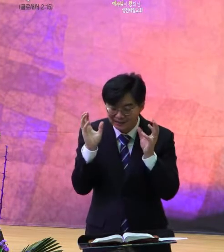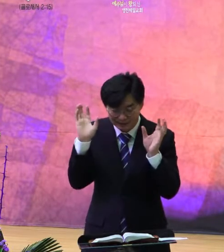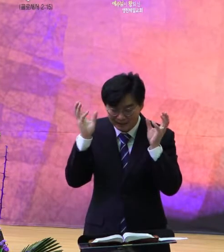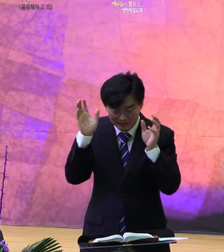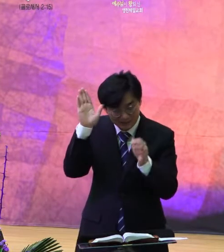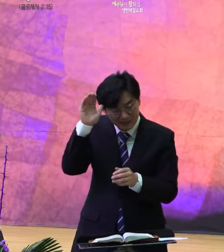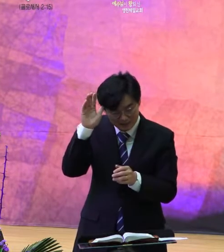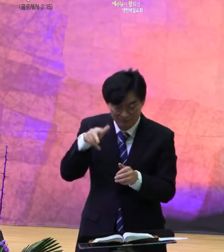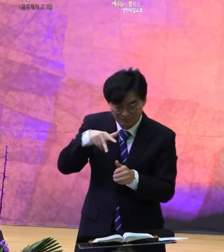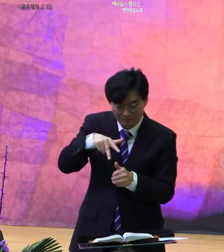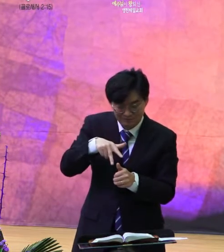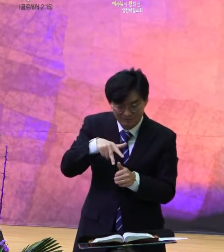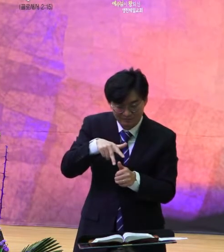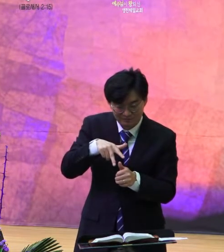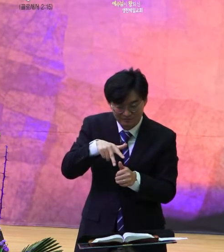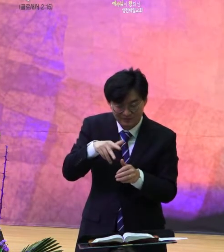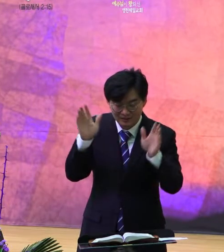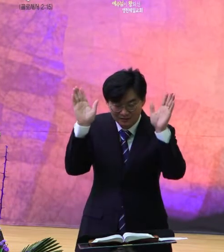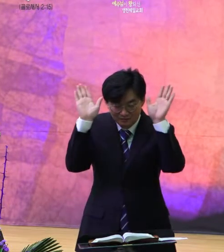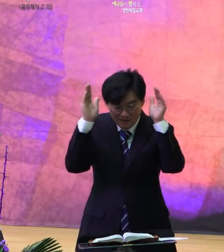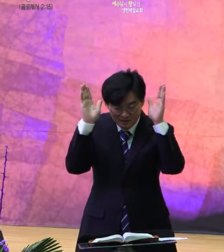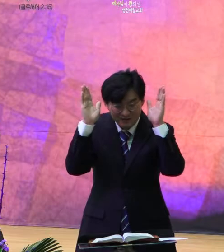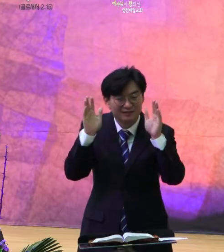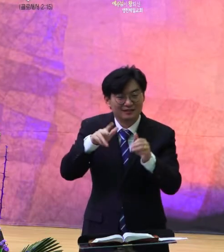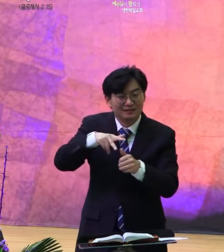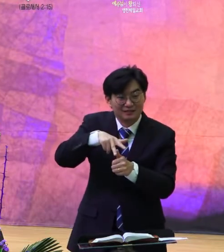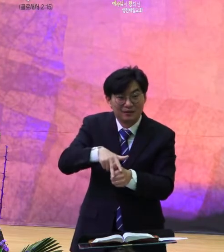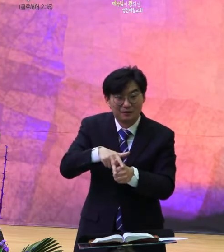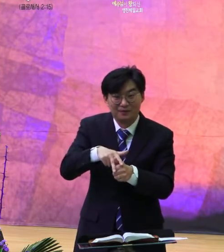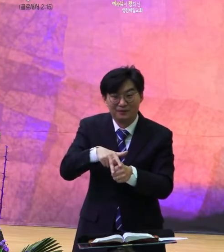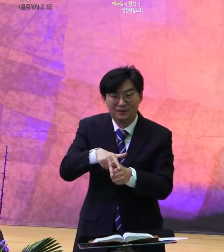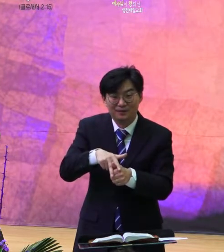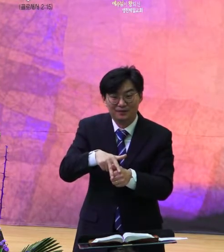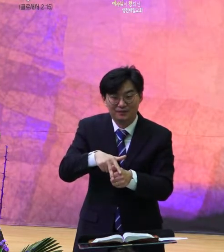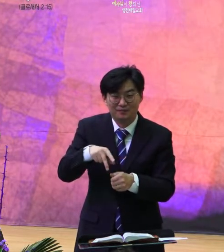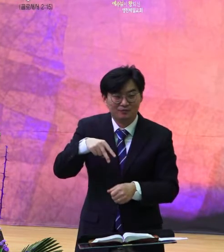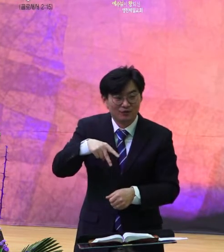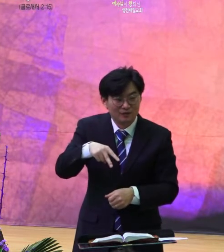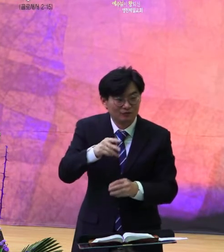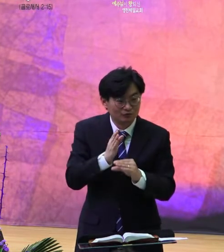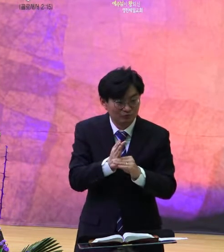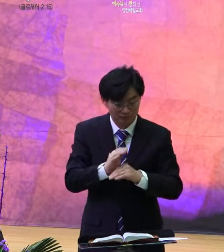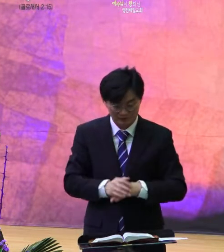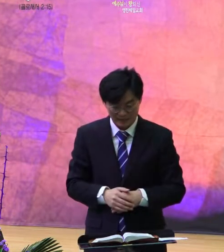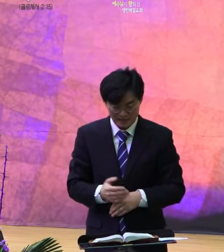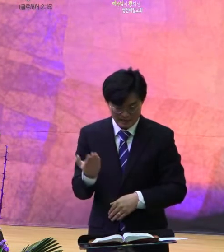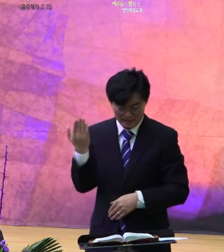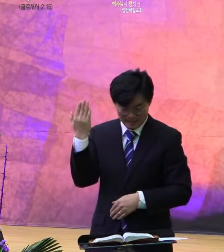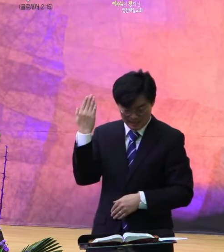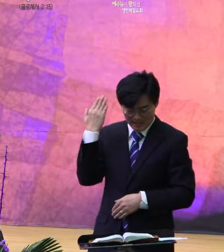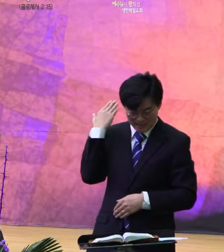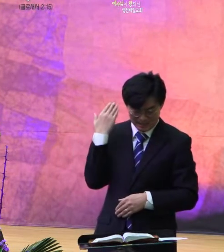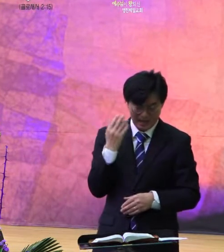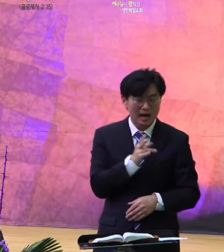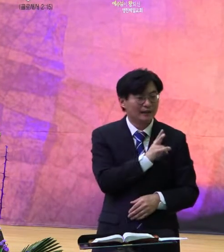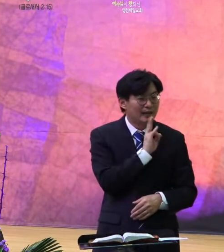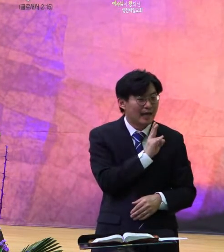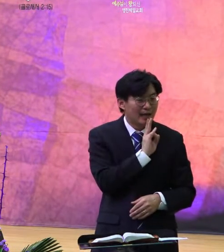타고 예루살렘 성에 입성하시는데, 구약성경 스가랴 9장 9절에 예언된 대로 그 예언이 성취되는